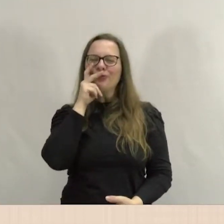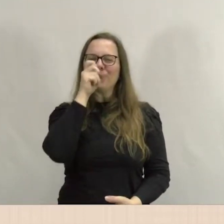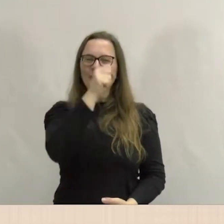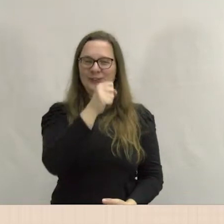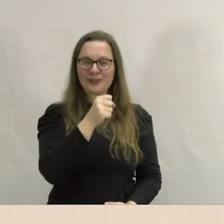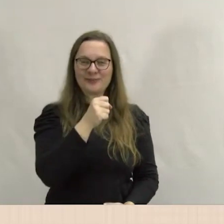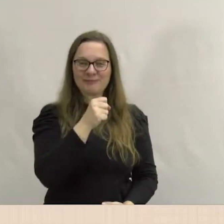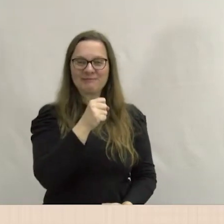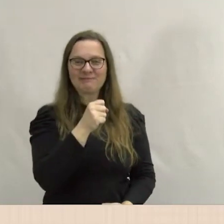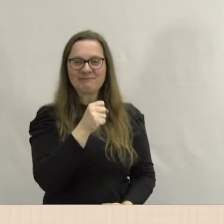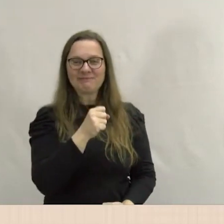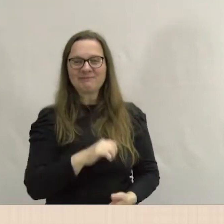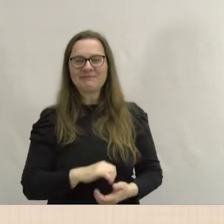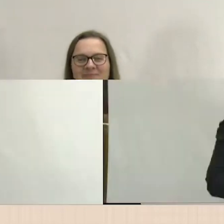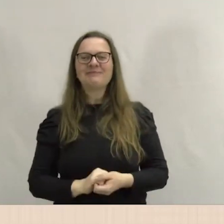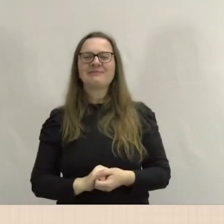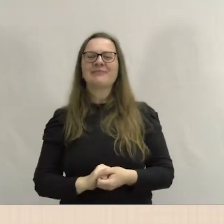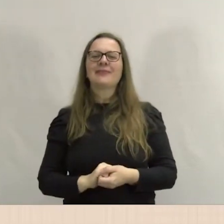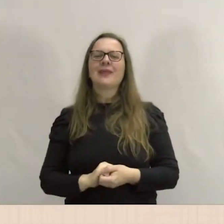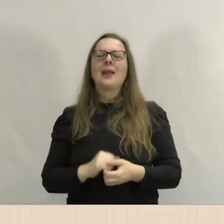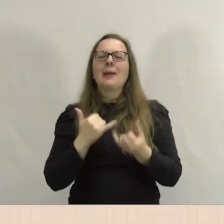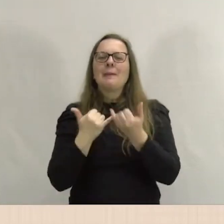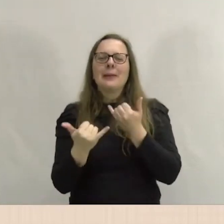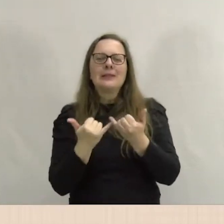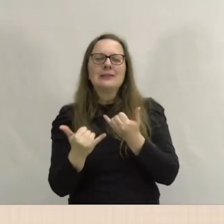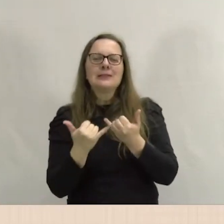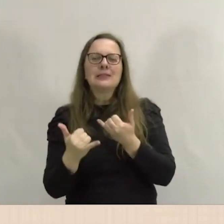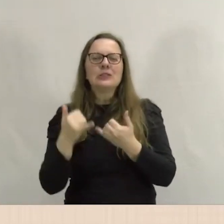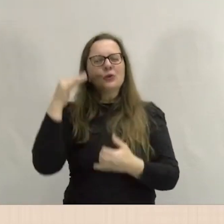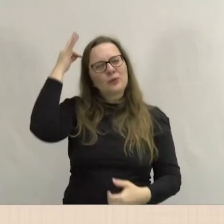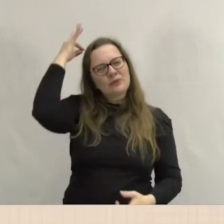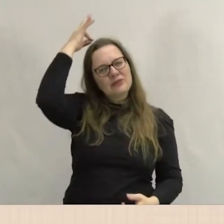Nós temos o espírito de Caleb e Josué.